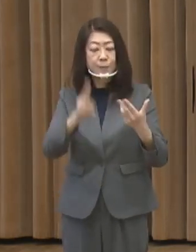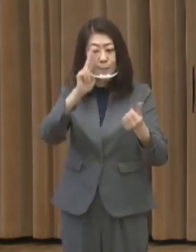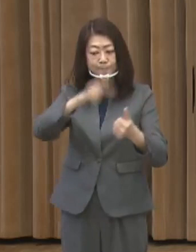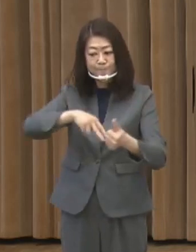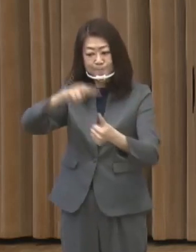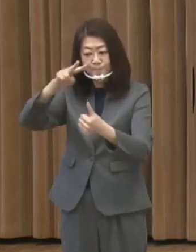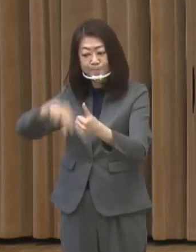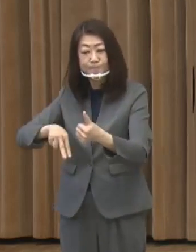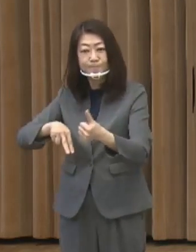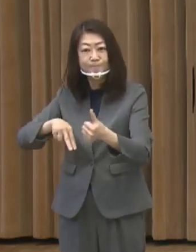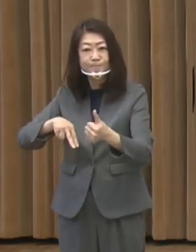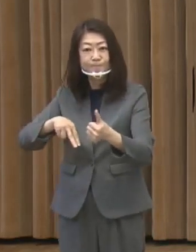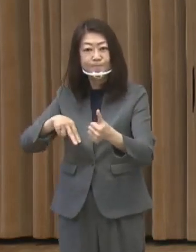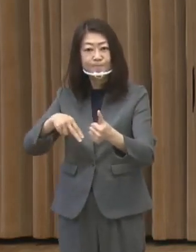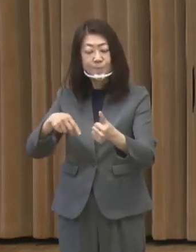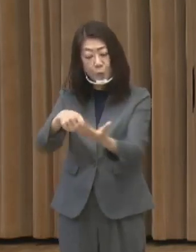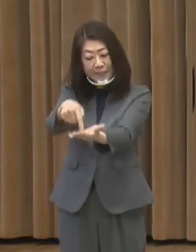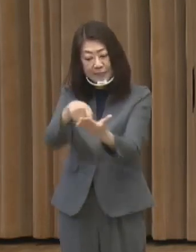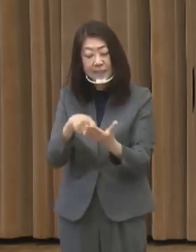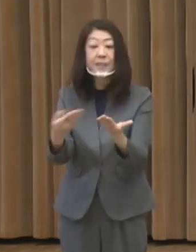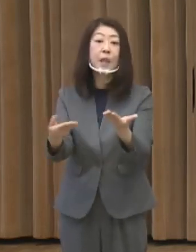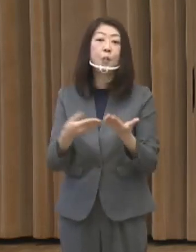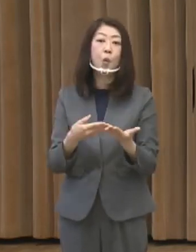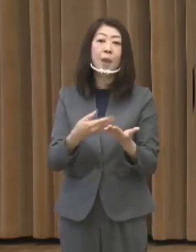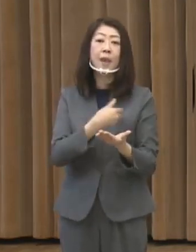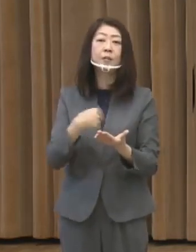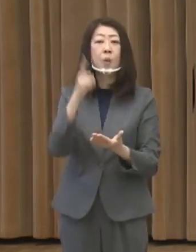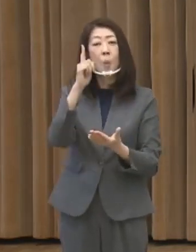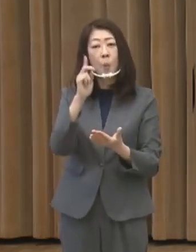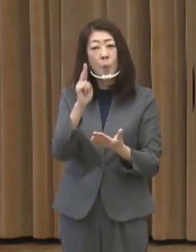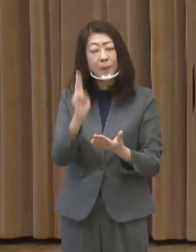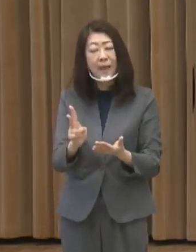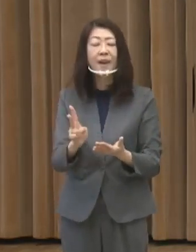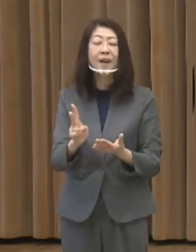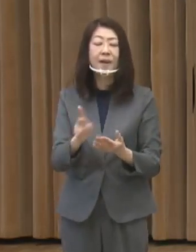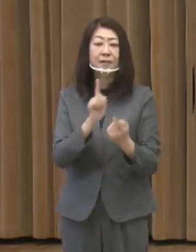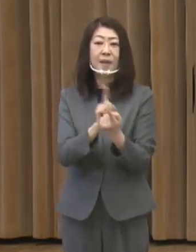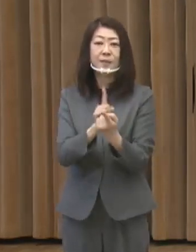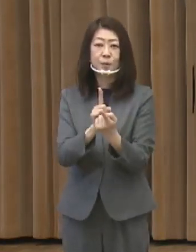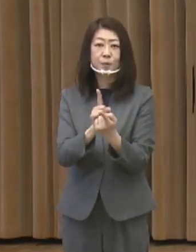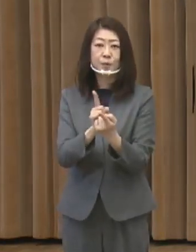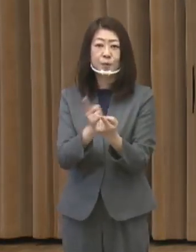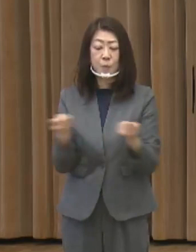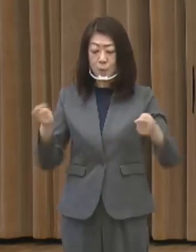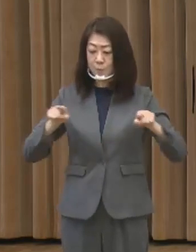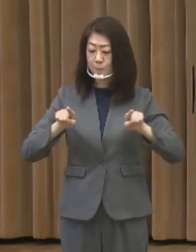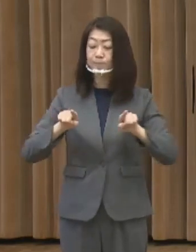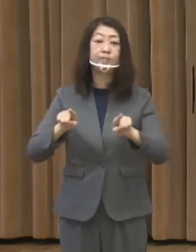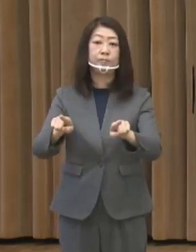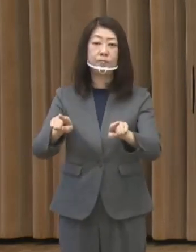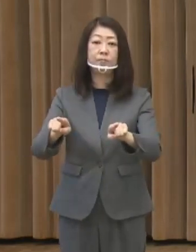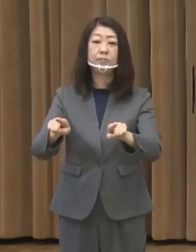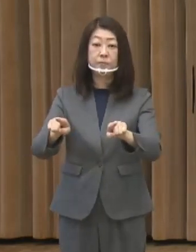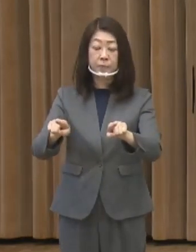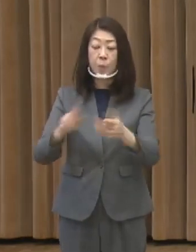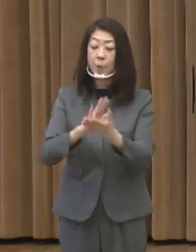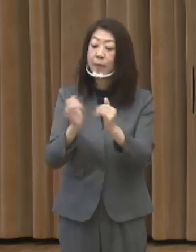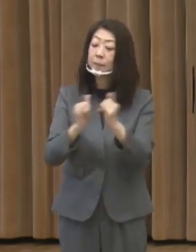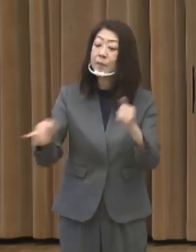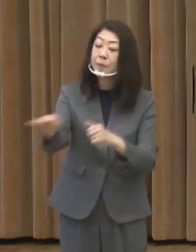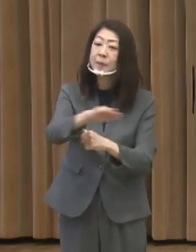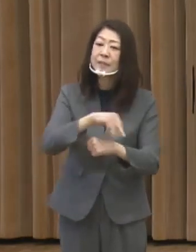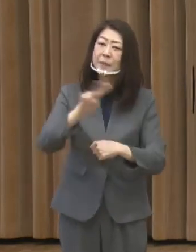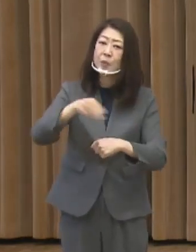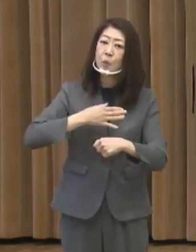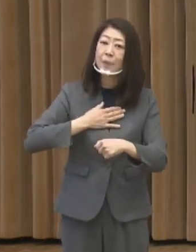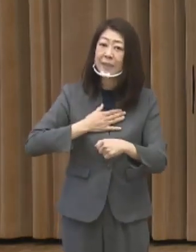のいわゆる攻めの県としてできる対策をしっかりとやる、これを同時並行で進めることによって県民の皆様のご理